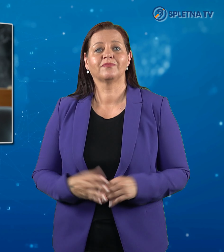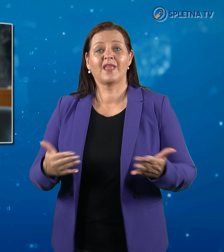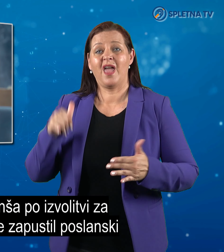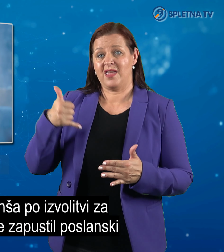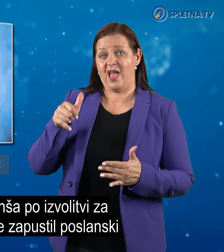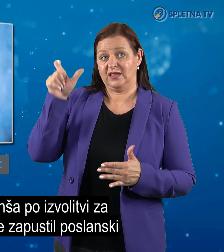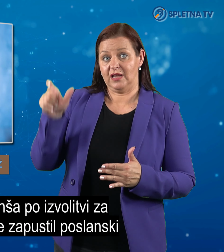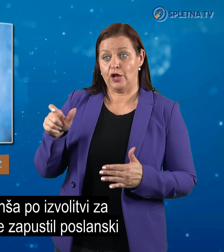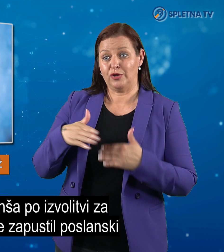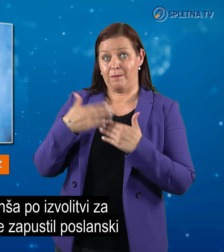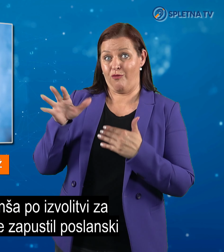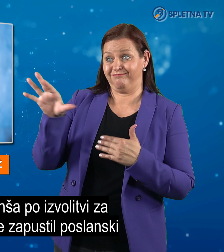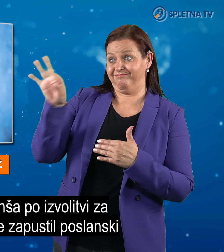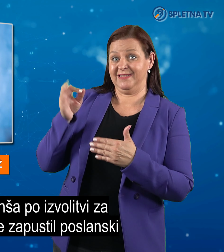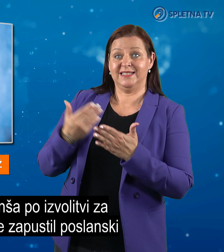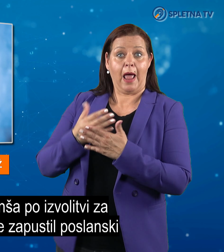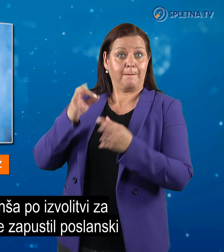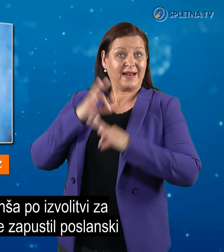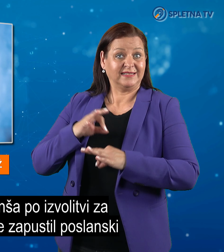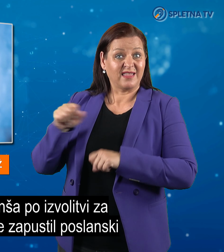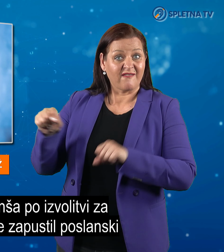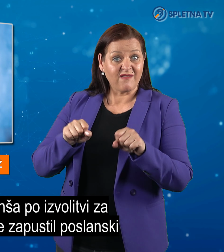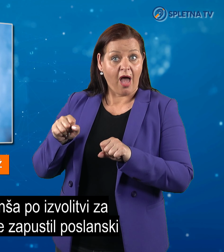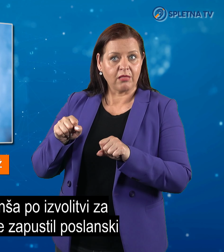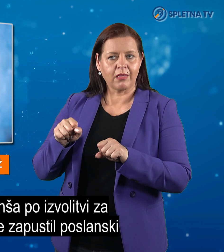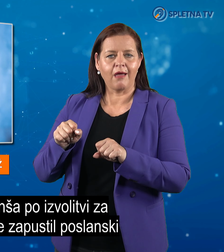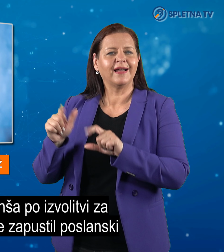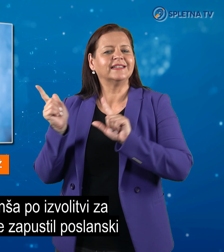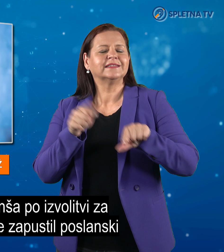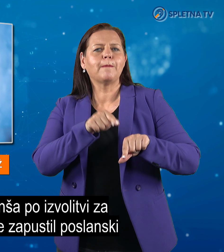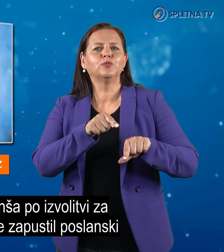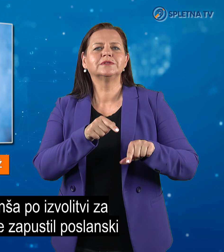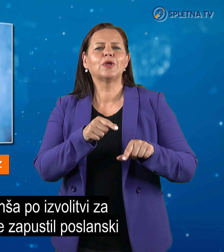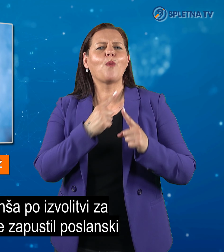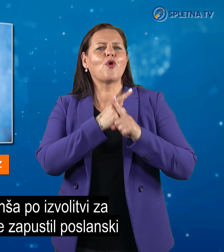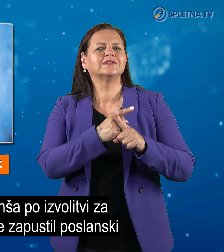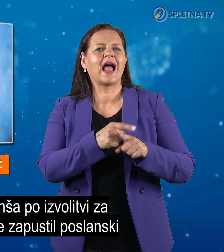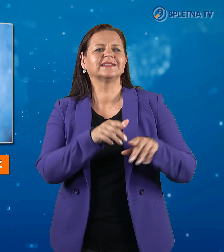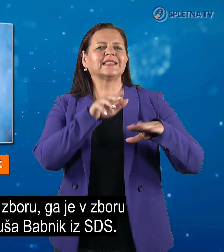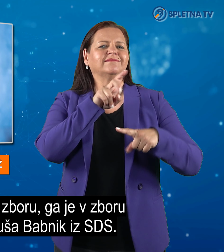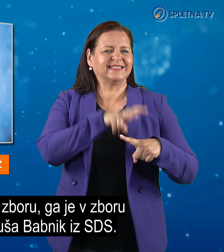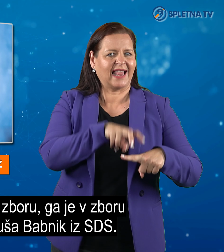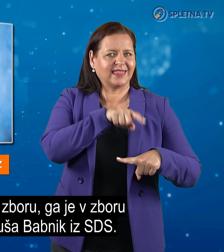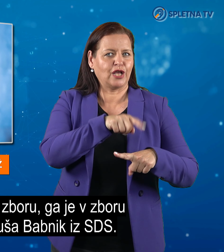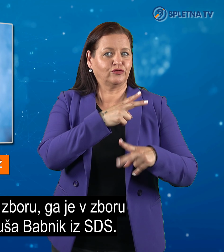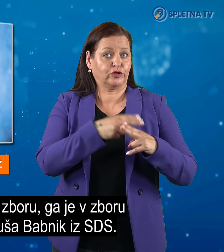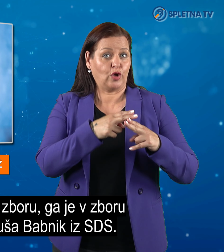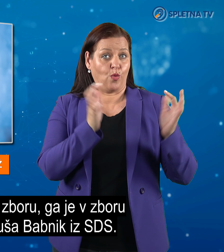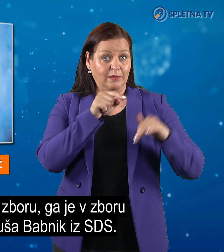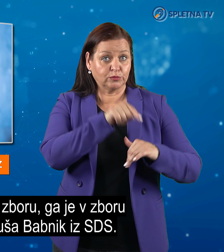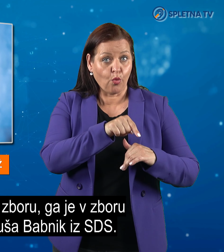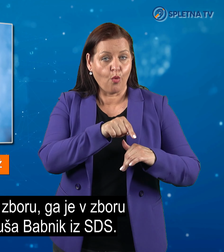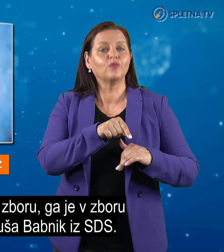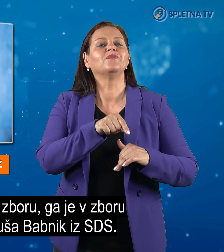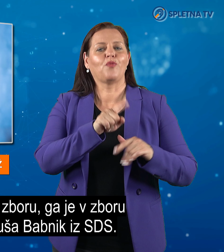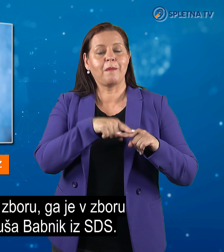Ker je Janez Janša po izvolitvi za predsednika vlade zapustil poslanski sedež v državnem zboru, ga je v zboru